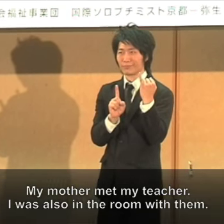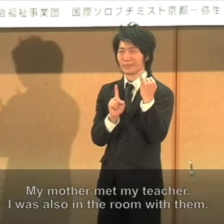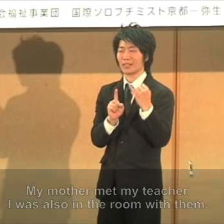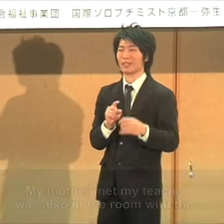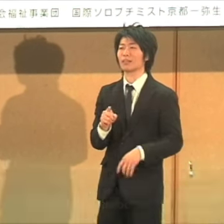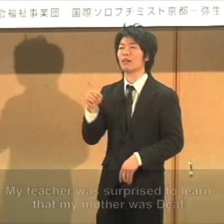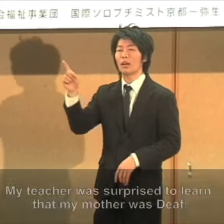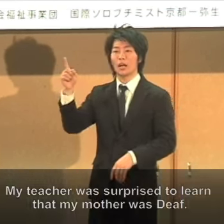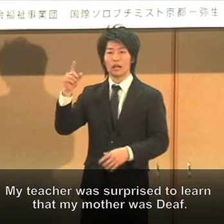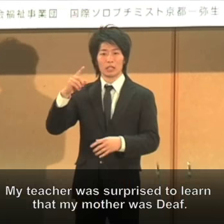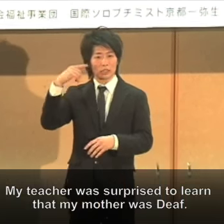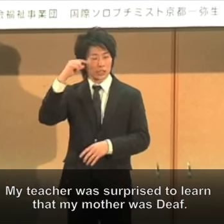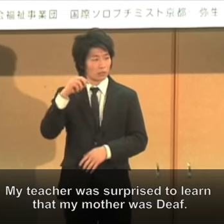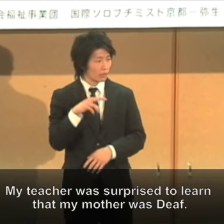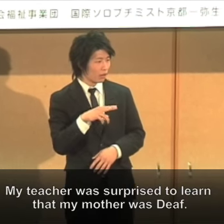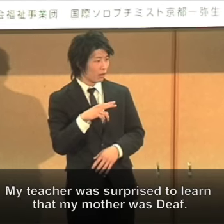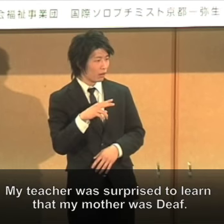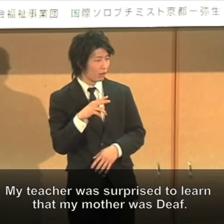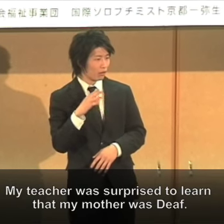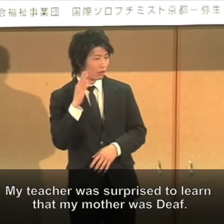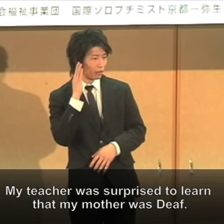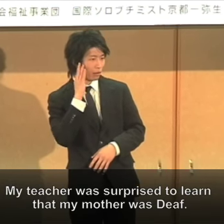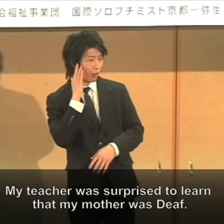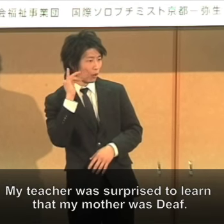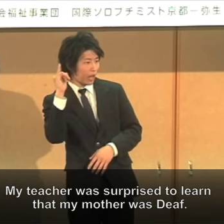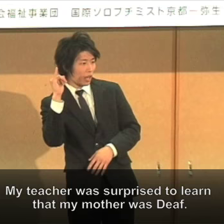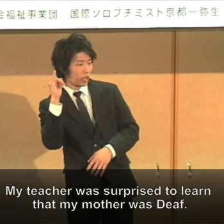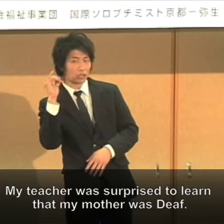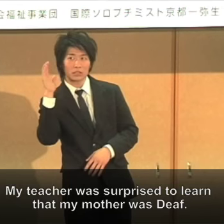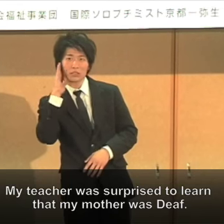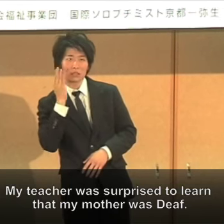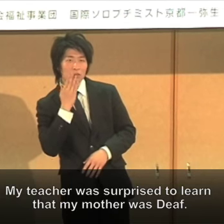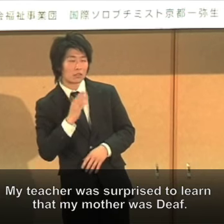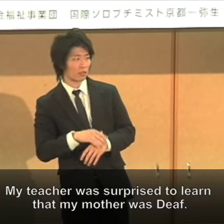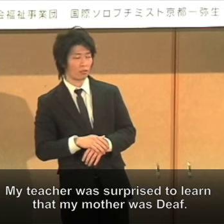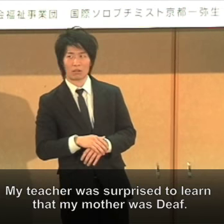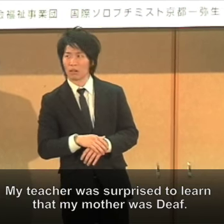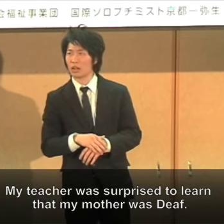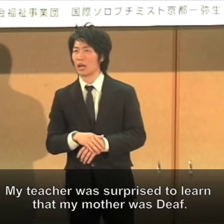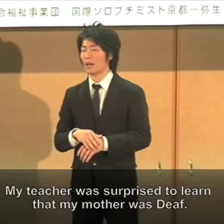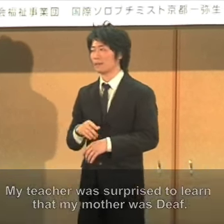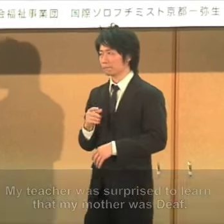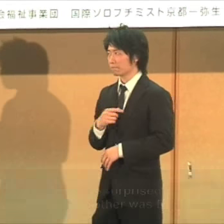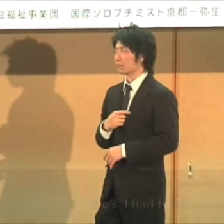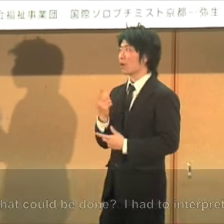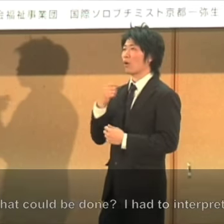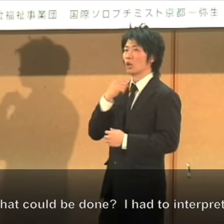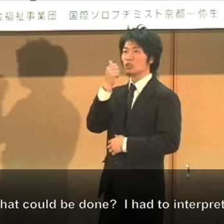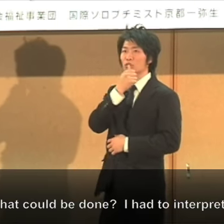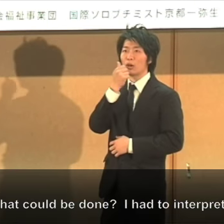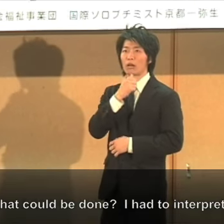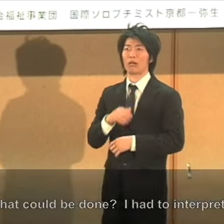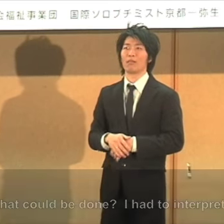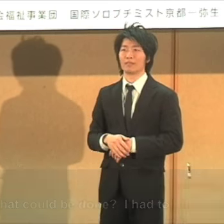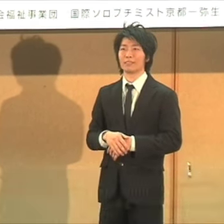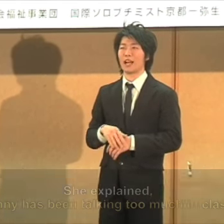私と母と先生ですね、ダニー、え、お母さんは聞こえないの？初めて先生がそれが分かったんです。です